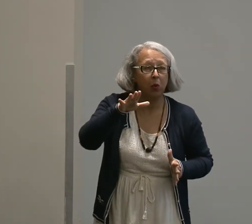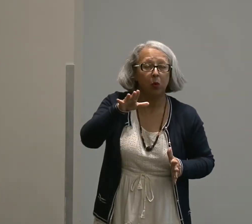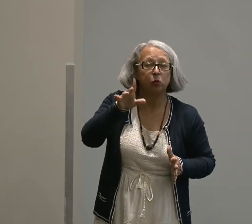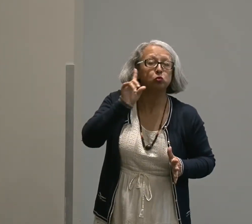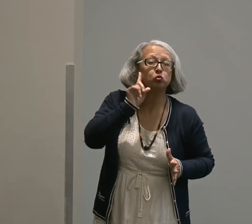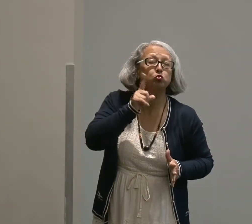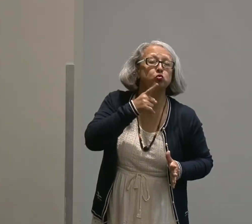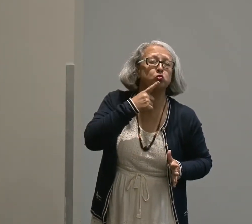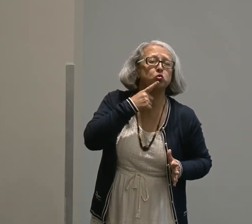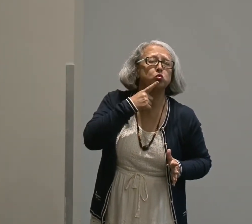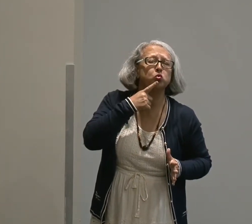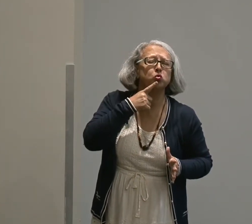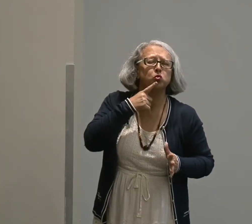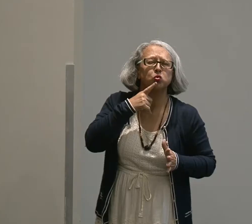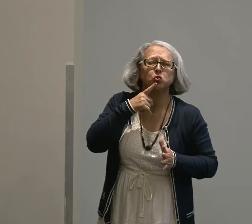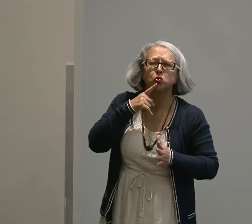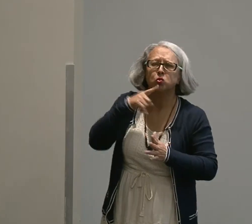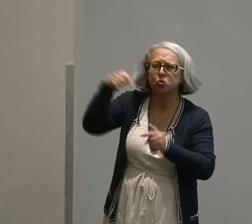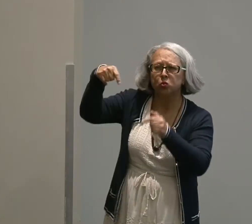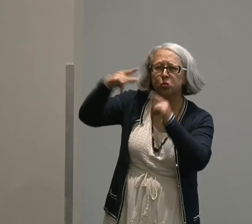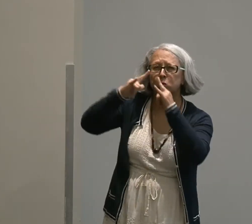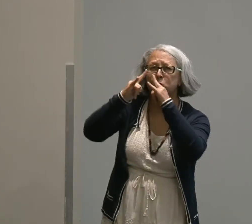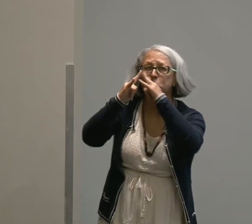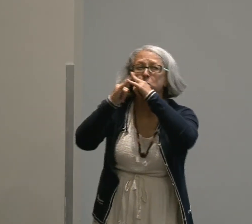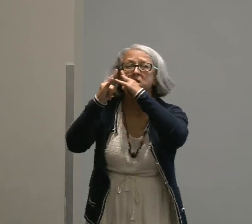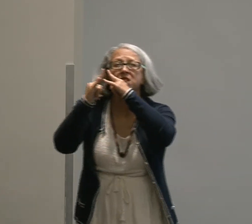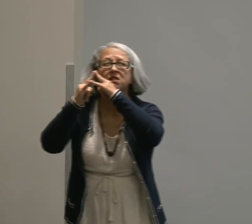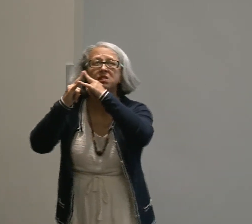Mais ou menos em 1950,